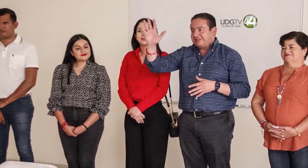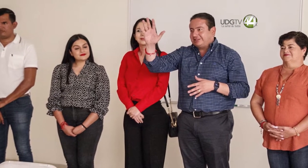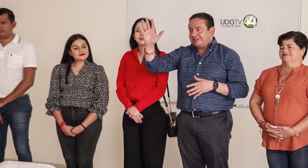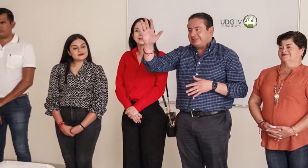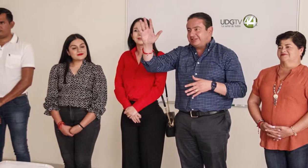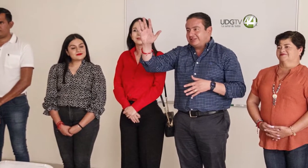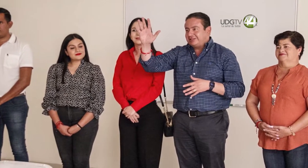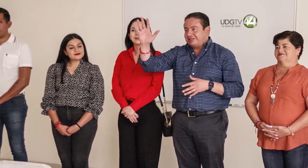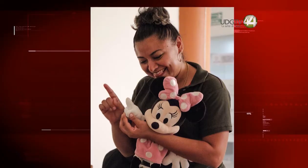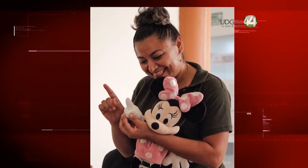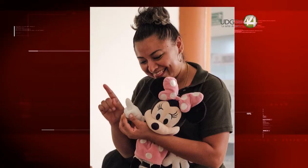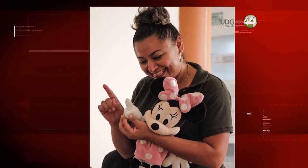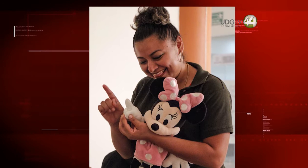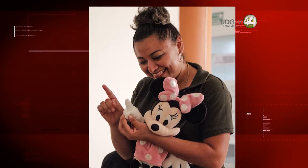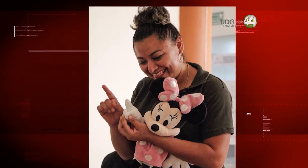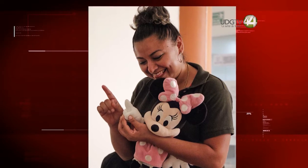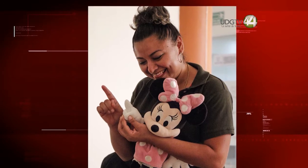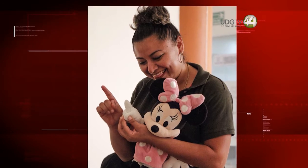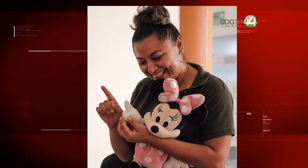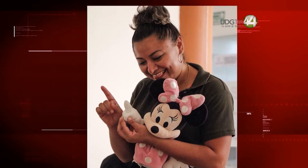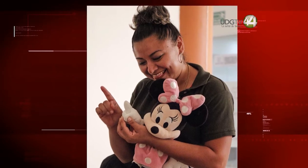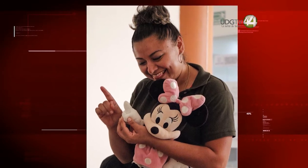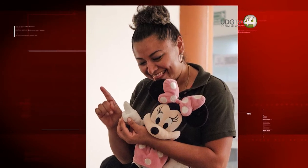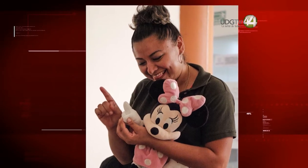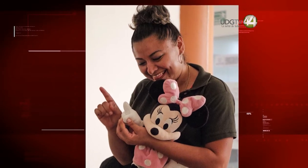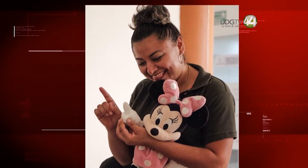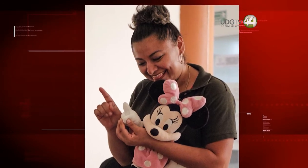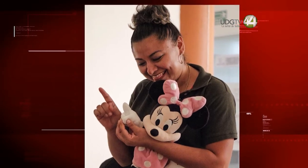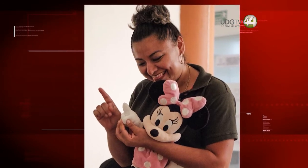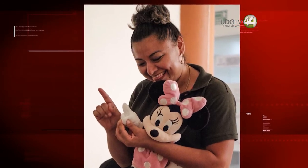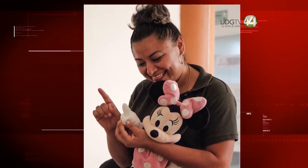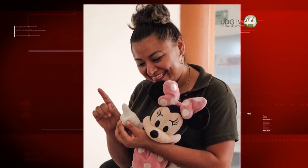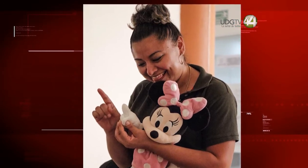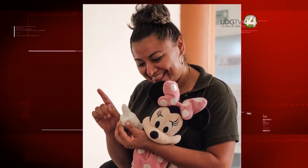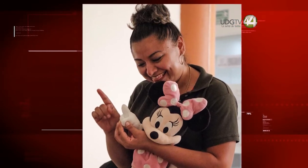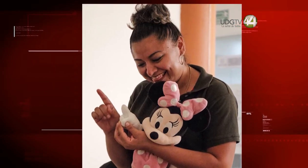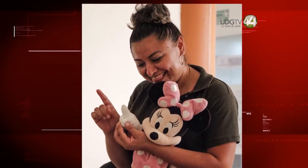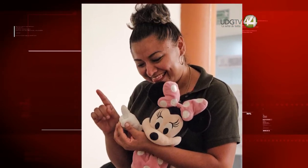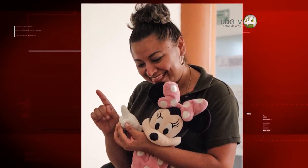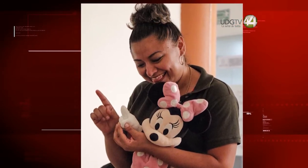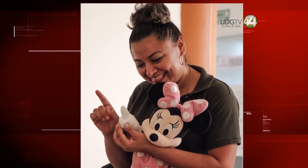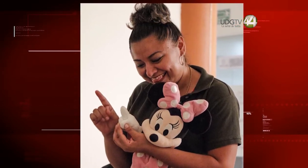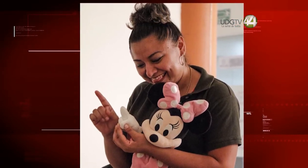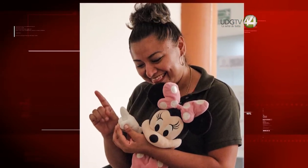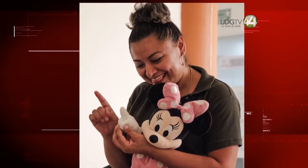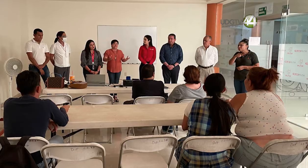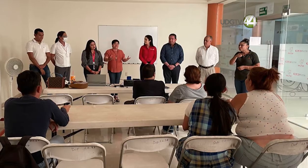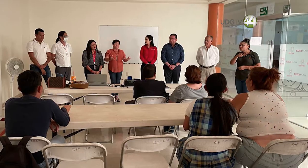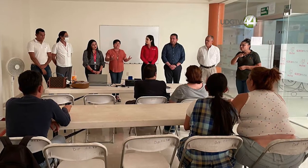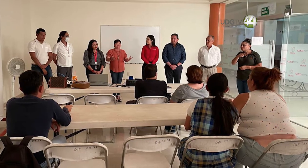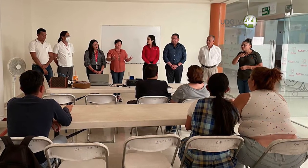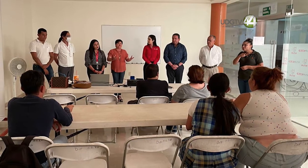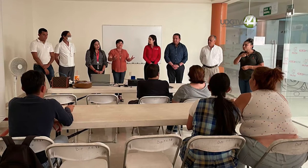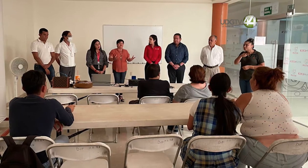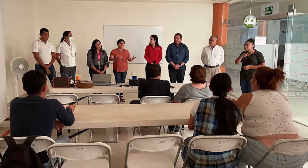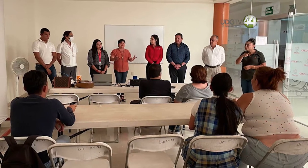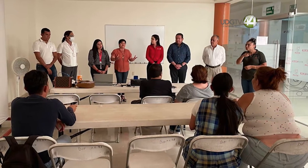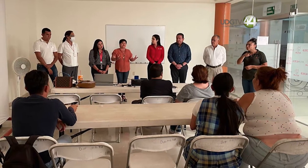con discapacidad auditiva que habitan el municipio. Se trata de un proyecto impulsado por el sistema DIF municipal que busca la